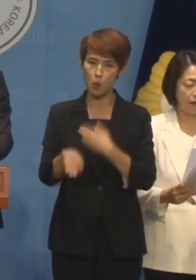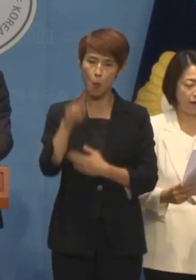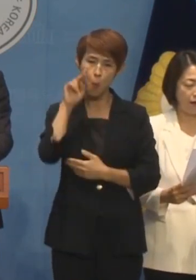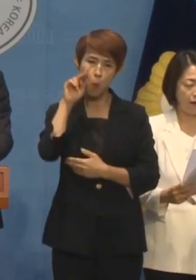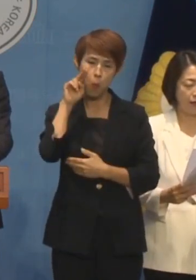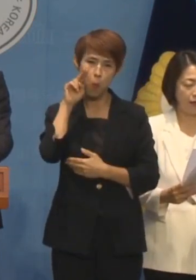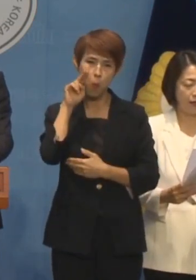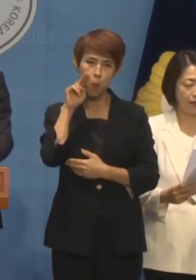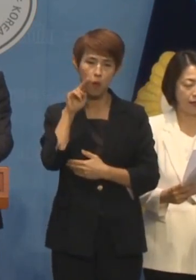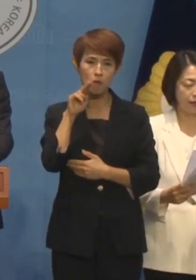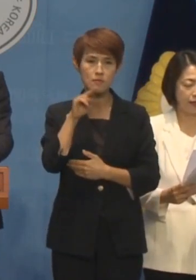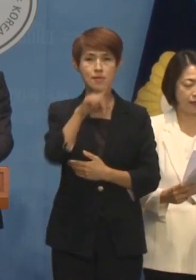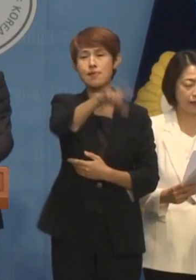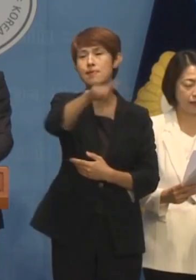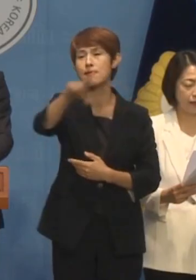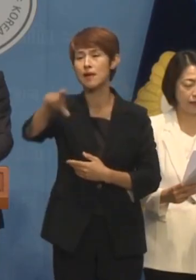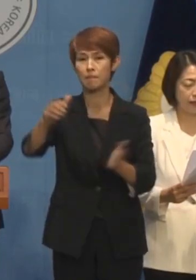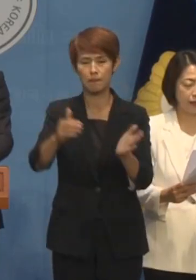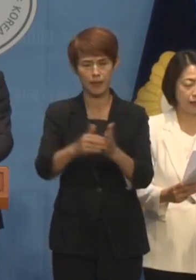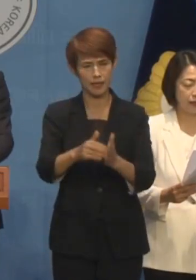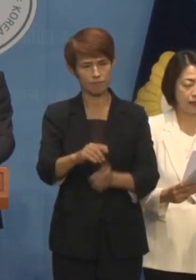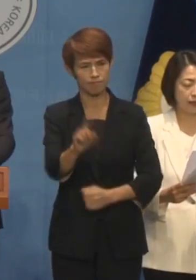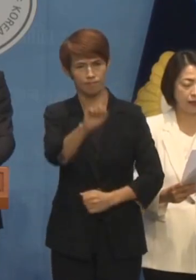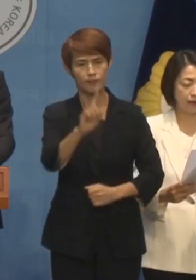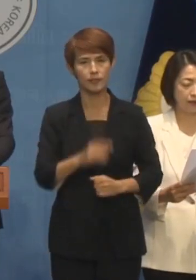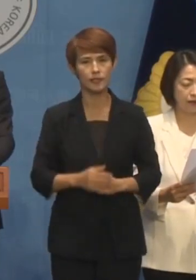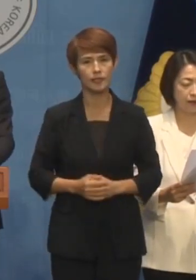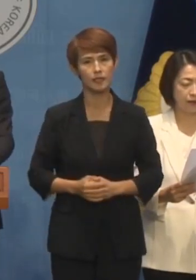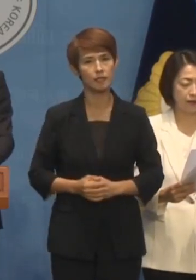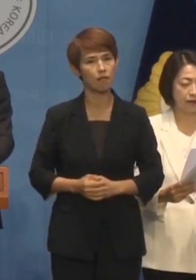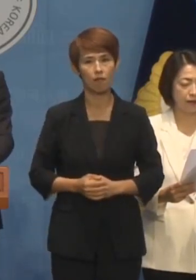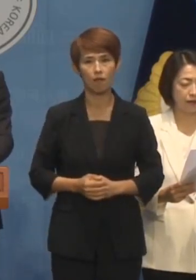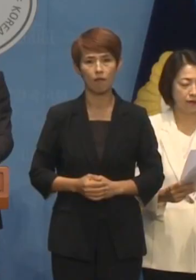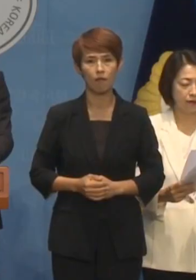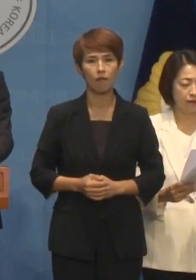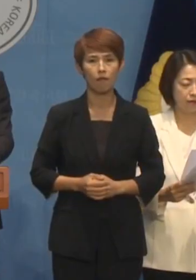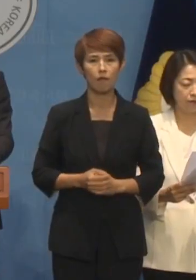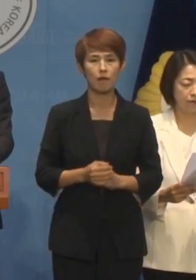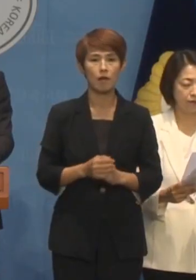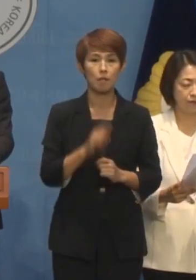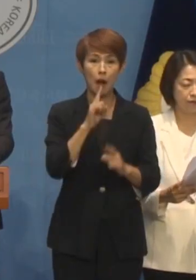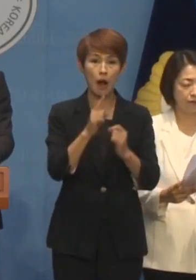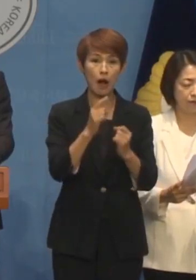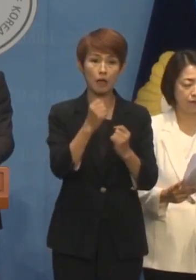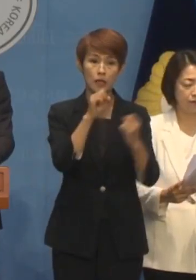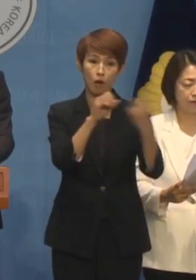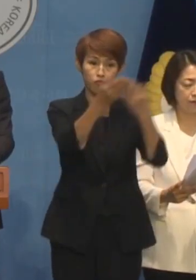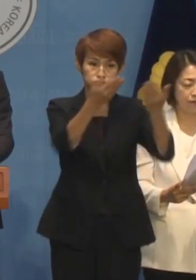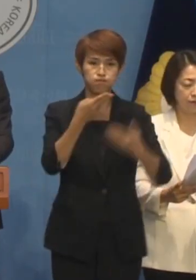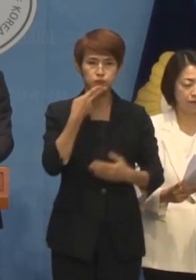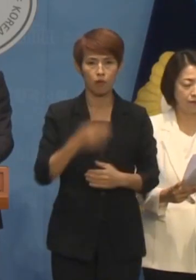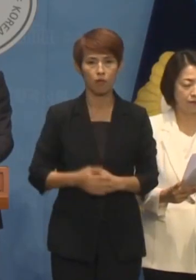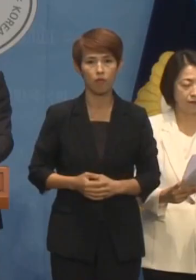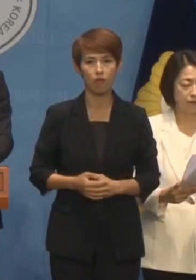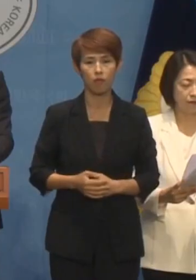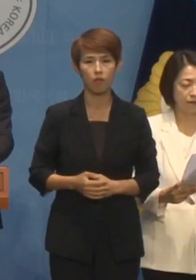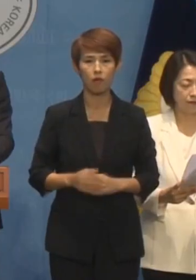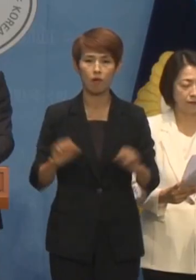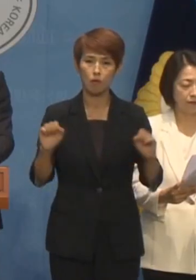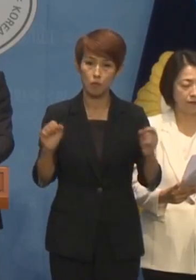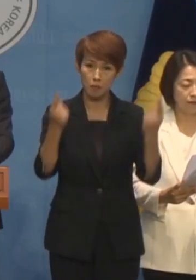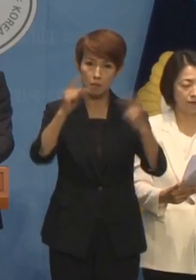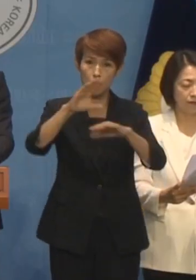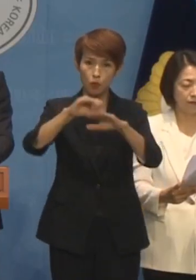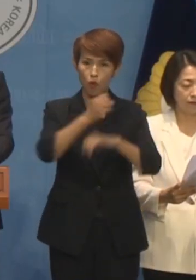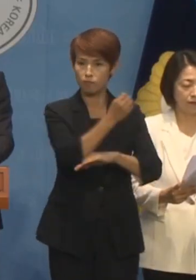챙긴 것인지 의심을 사기에 충분하지만 납득할 설명을 내놓지 않고 있다. 생중계로 또